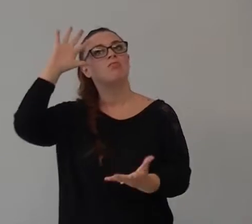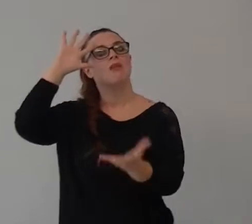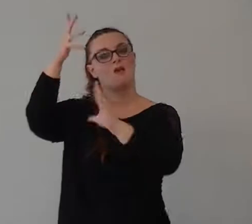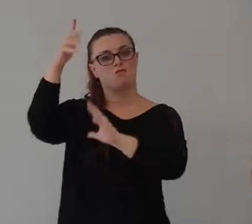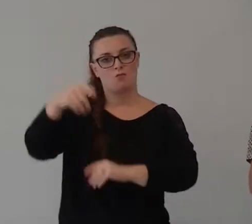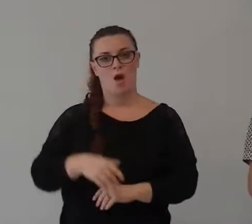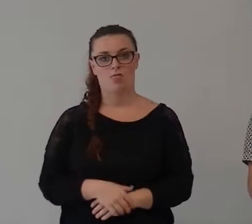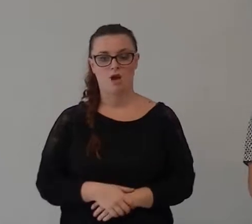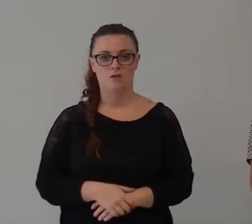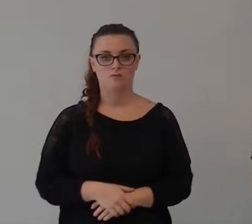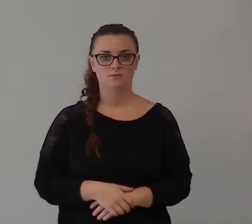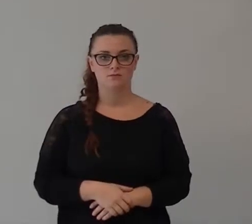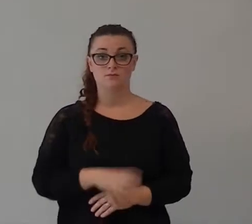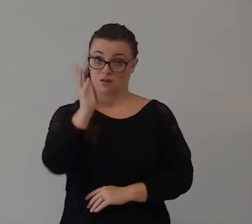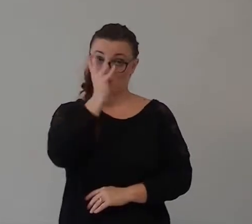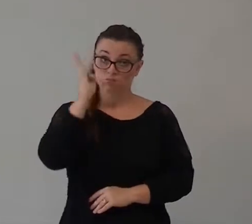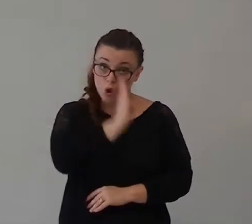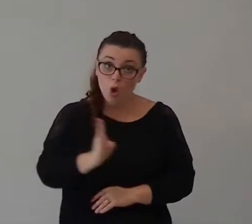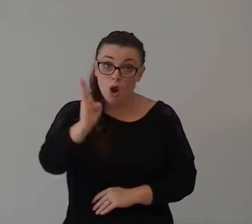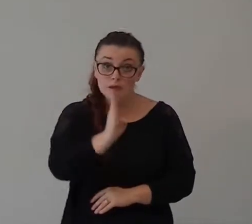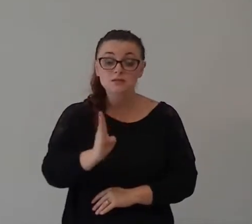fosse lasciato